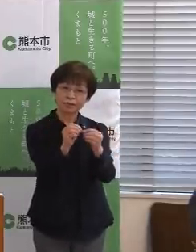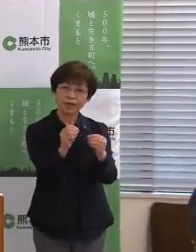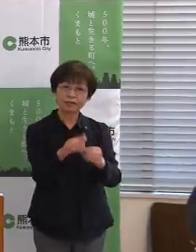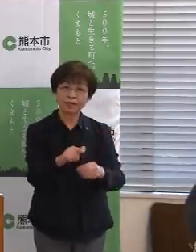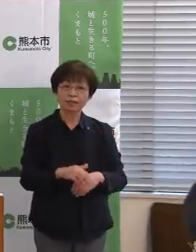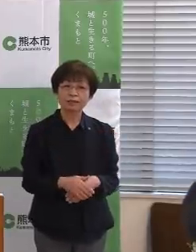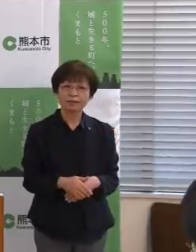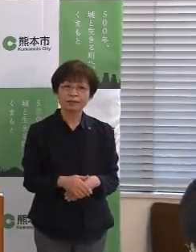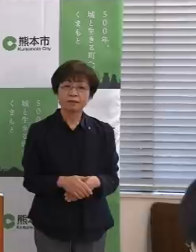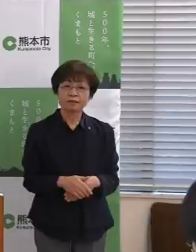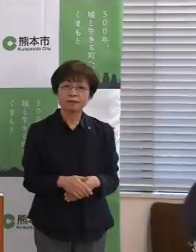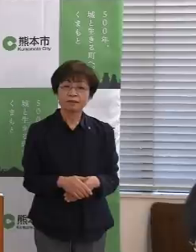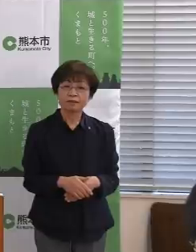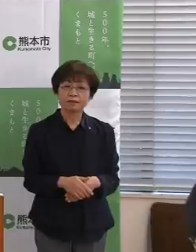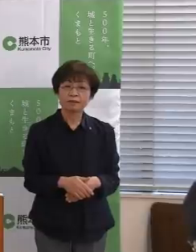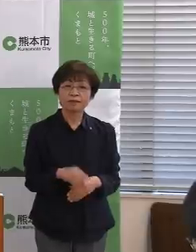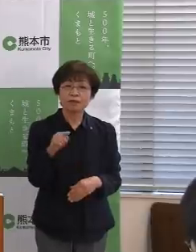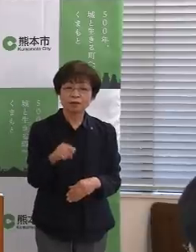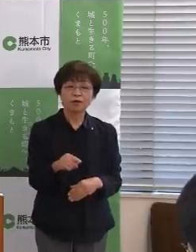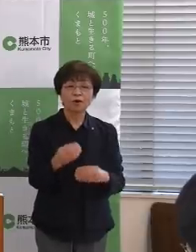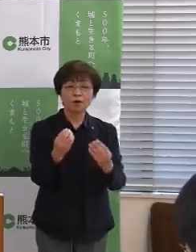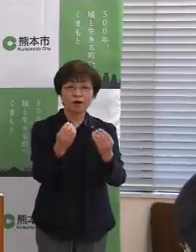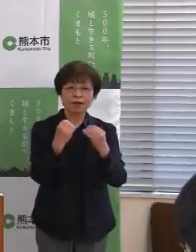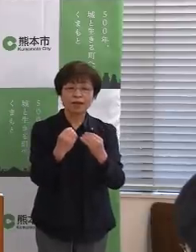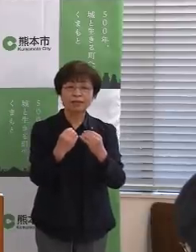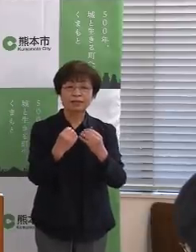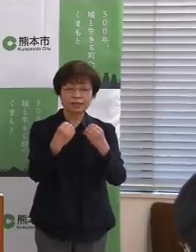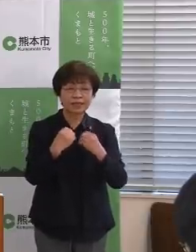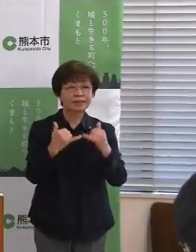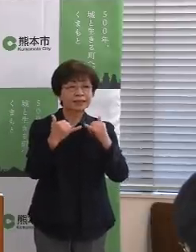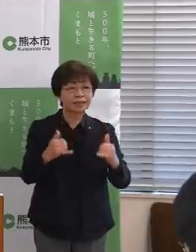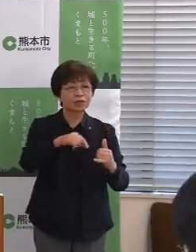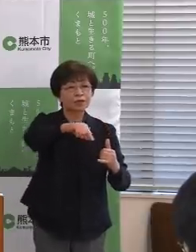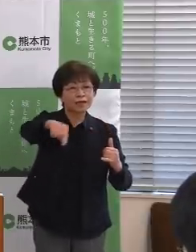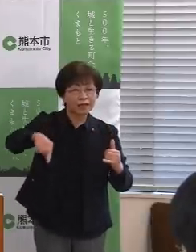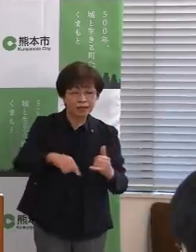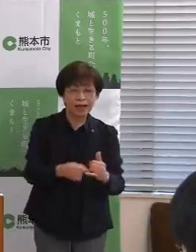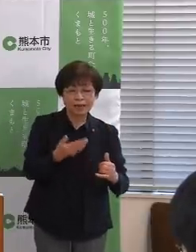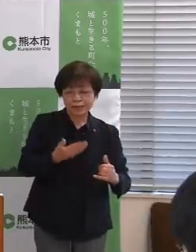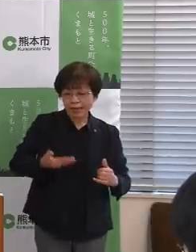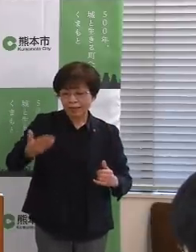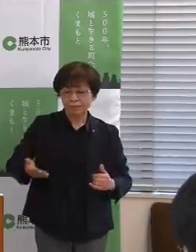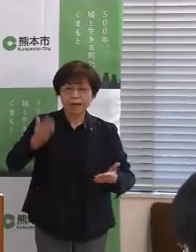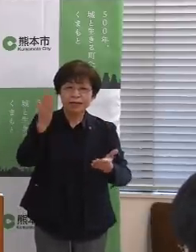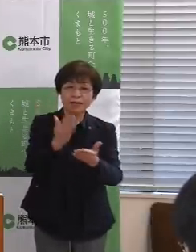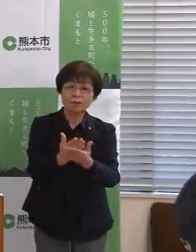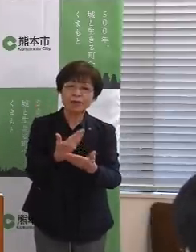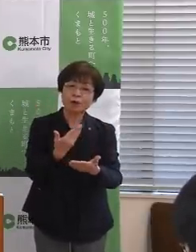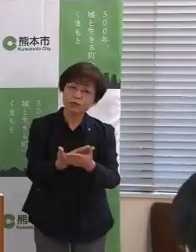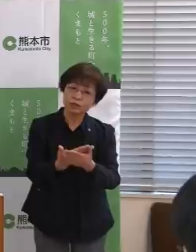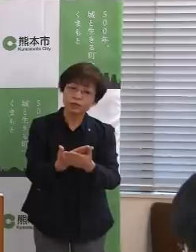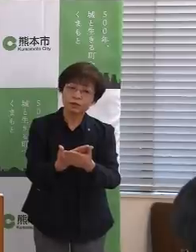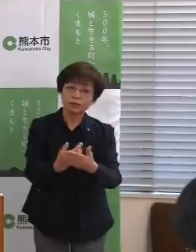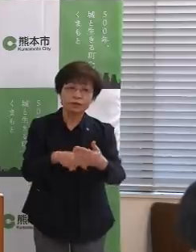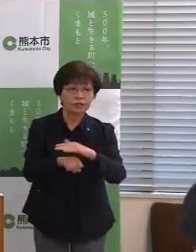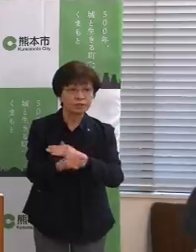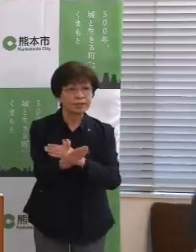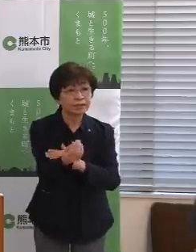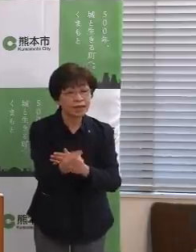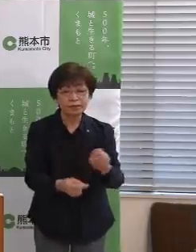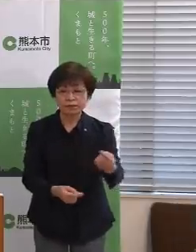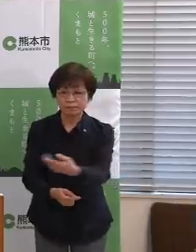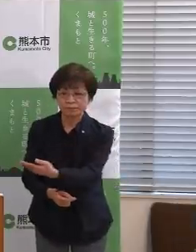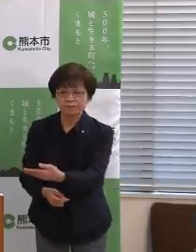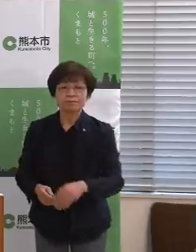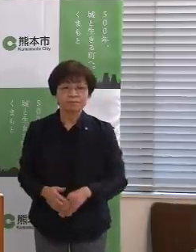方から回覧板を回してほしくないとか、うん、そういった風評被害などを受けての自粛なのか。 いや、そうではなくてですね、一般の市民の